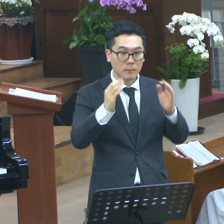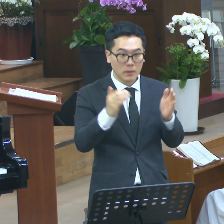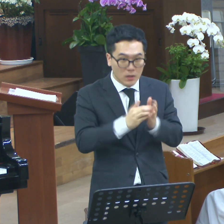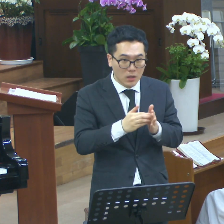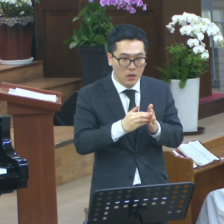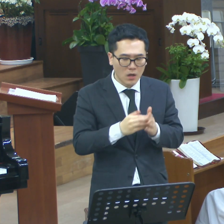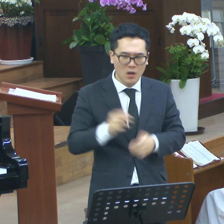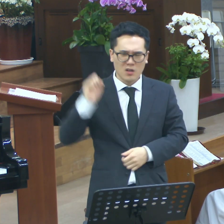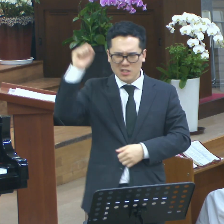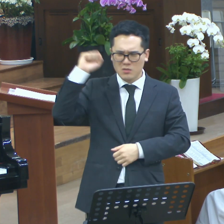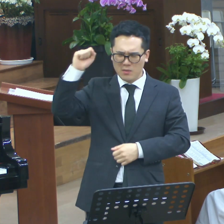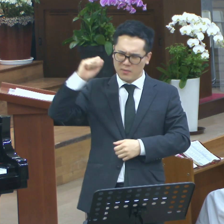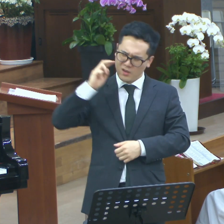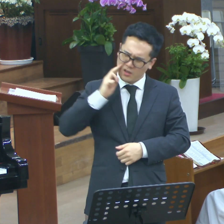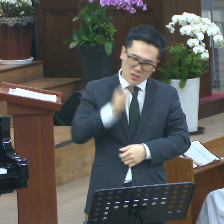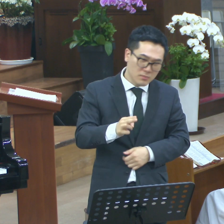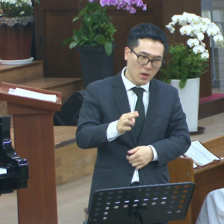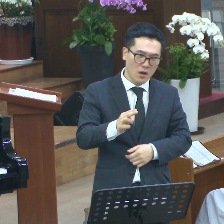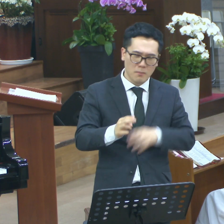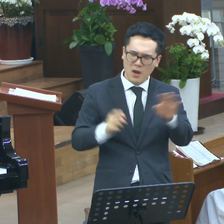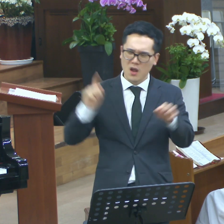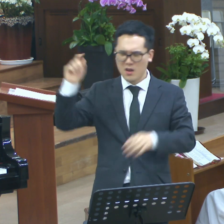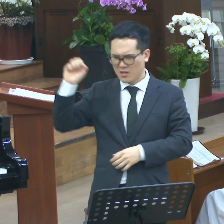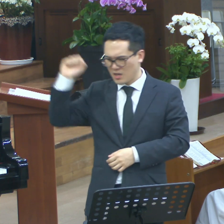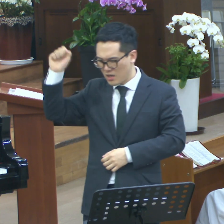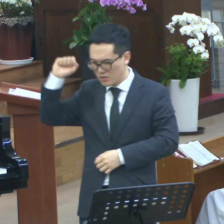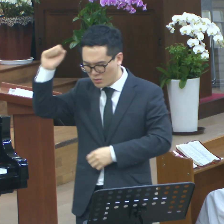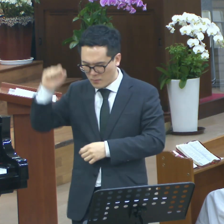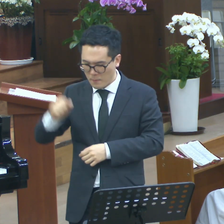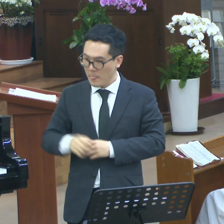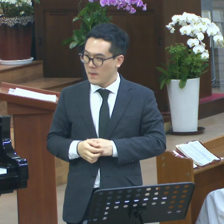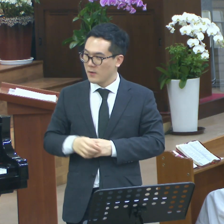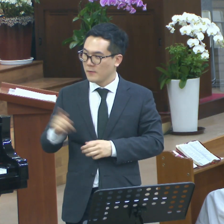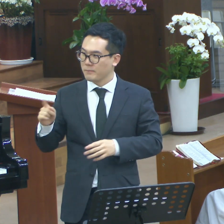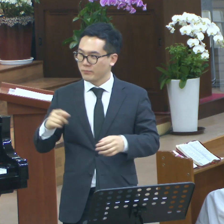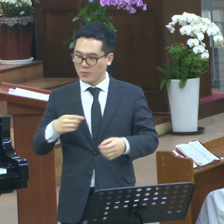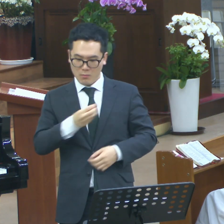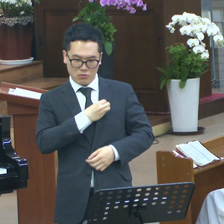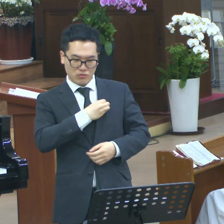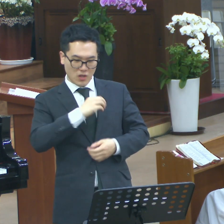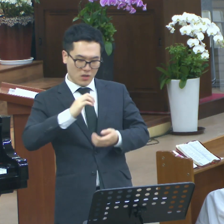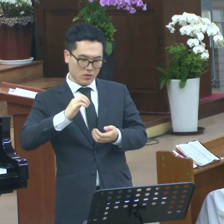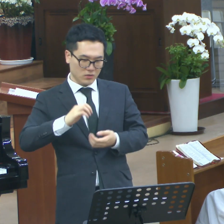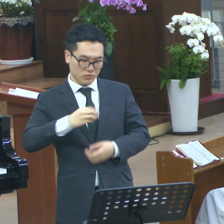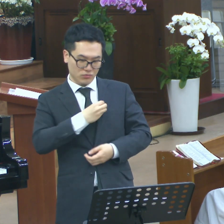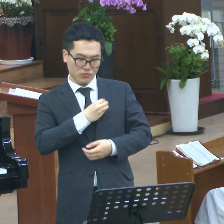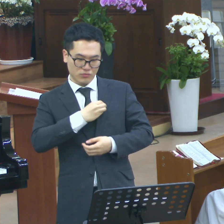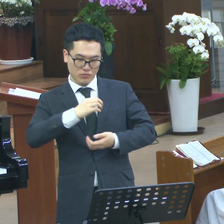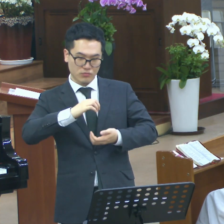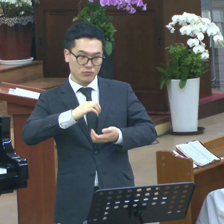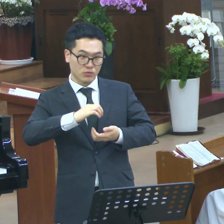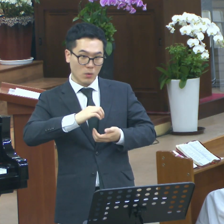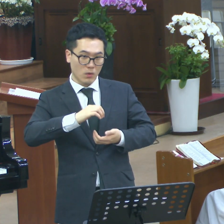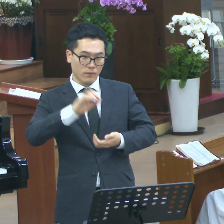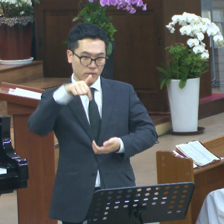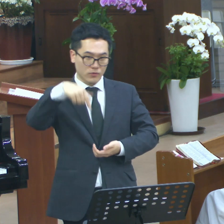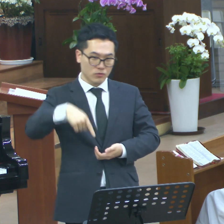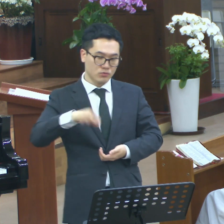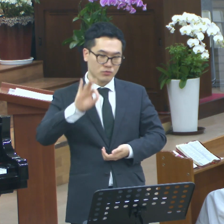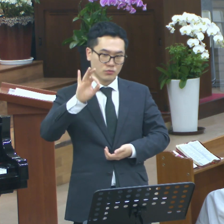그런 것도 해야 돼요. 그러니까 국회의원 돼서 막 맞아 터지고 갈비뼈 부러지고 그랬단 말이죠. 그러니까 높은 자리에 올라가는 거 축하하는